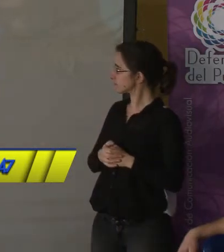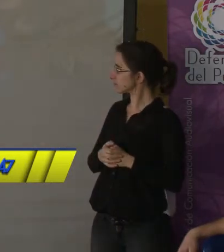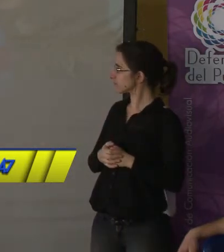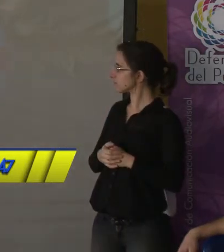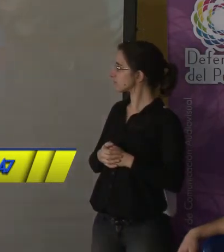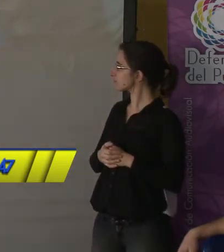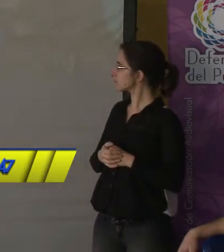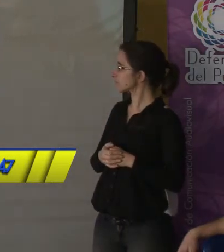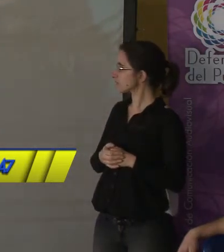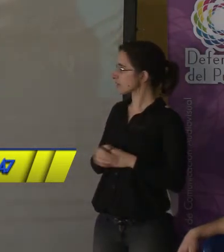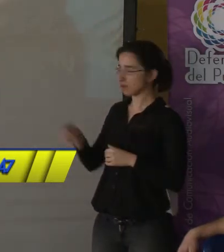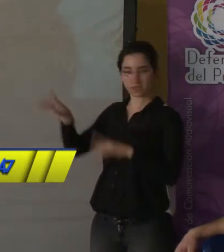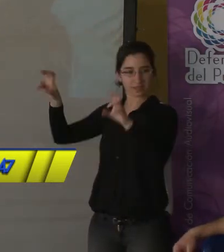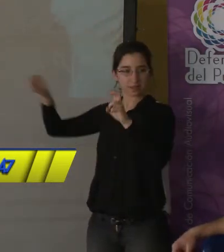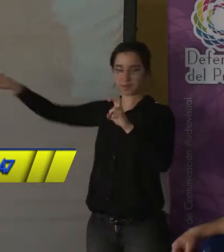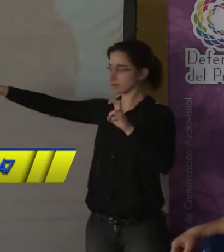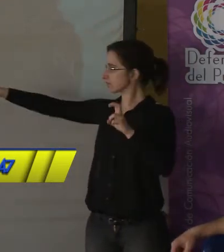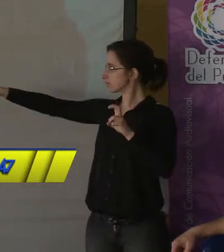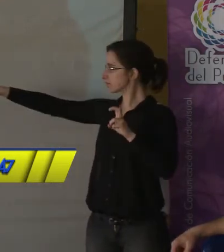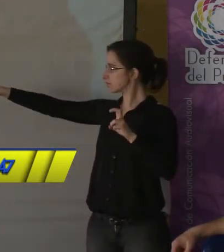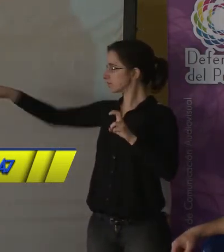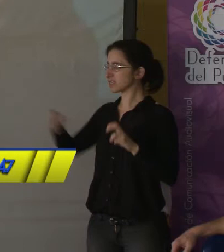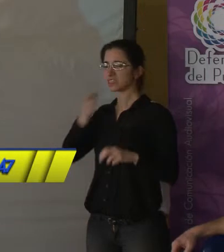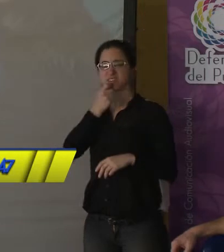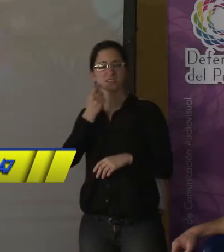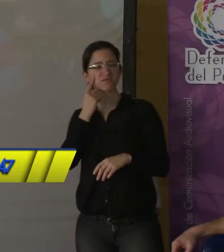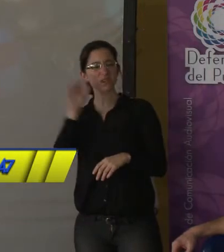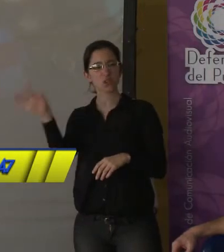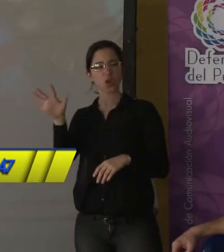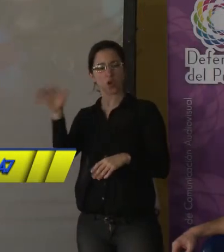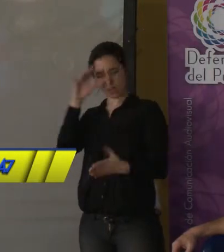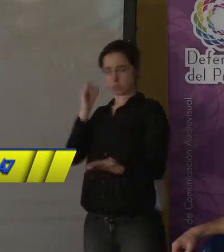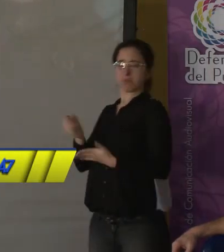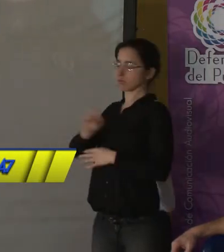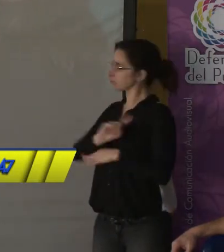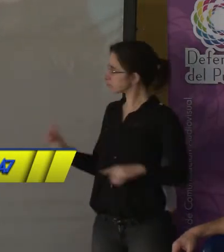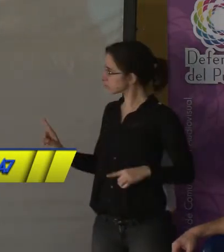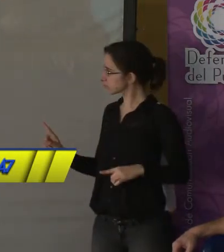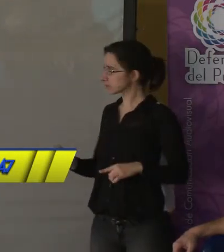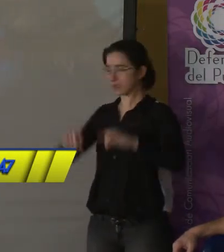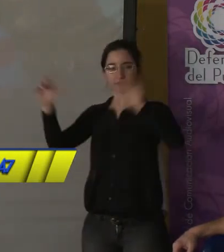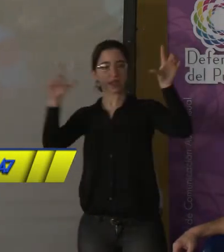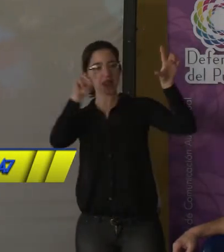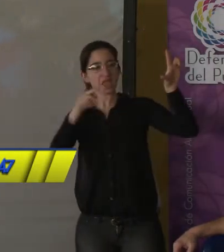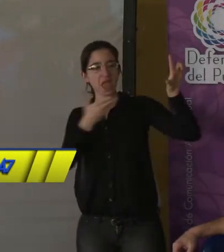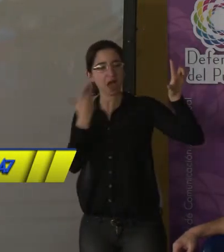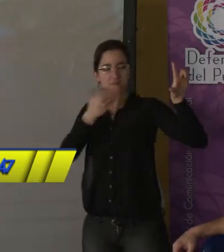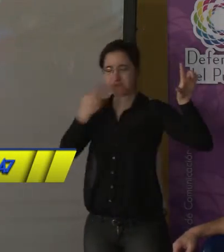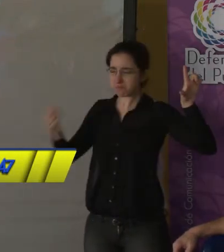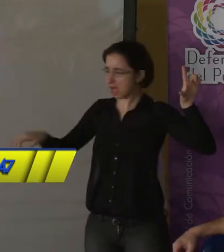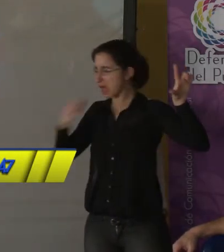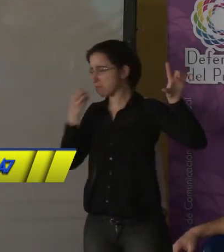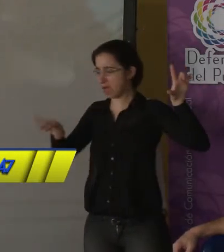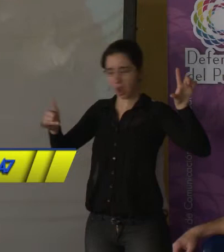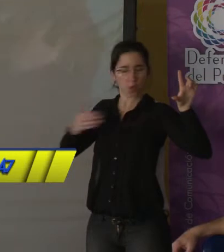Nosotros elegimos no me califique si no me conoce. Que en realidad todos los medios de comunicación hablan muy mal de nosotros, o sea,